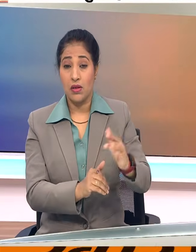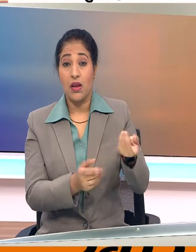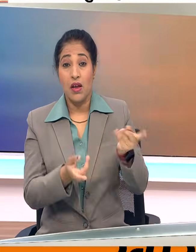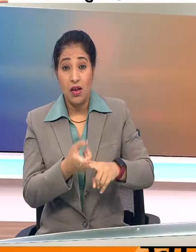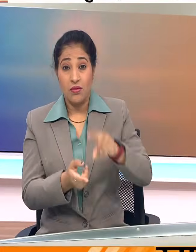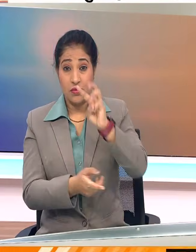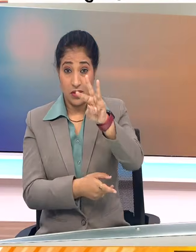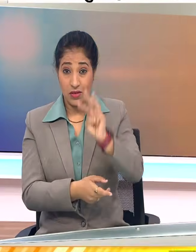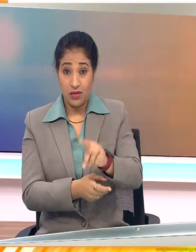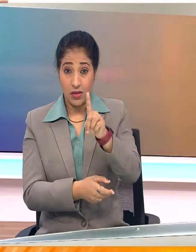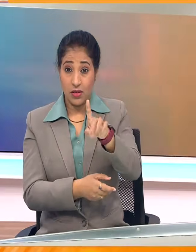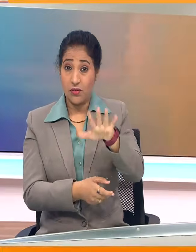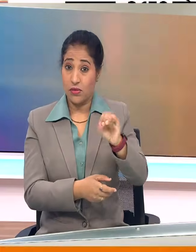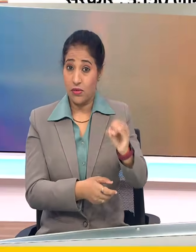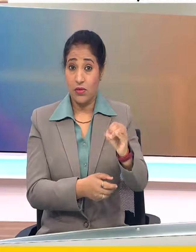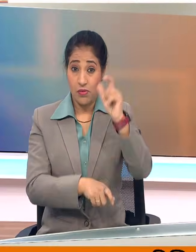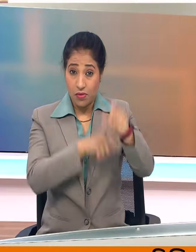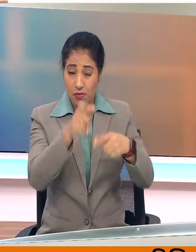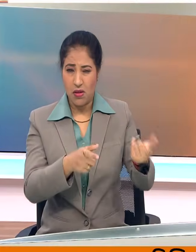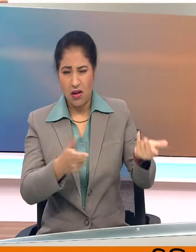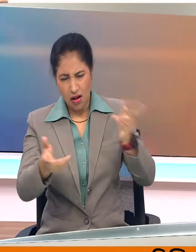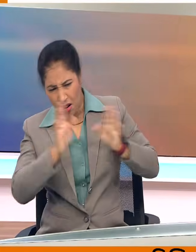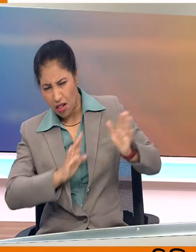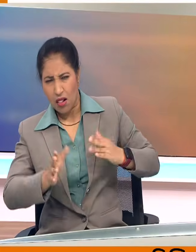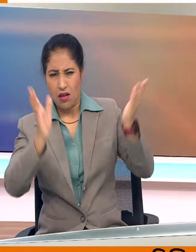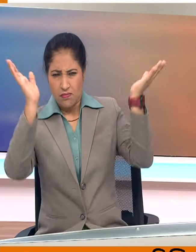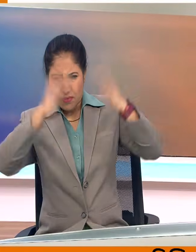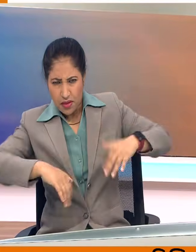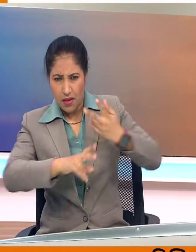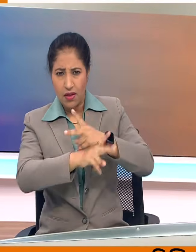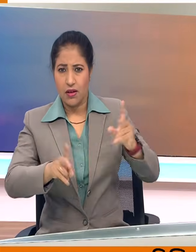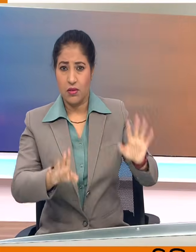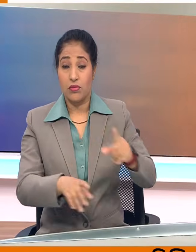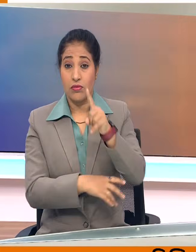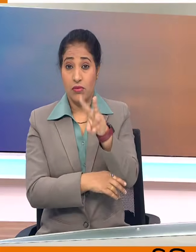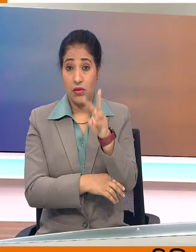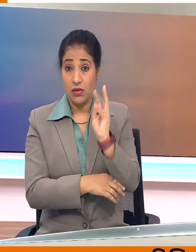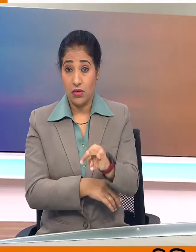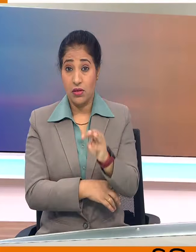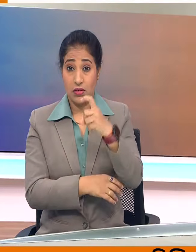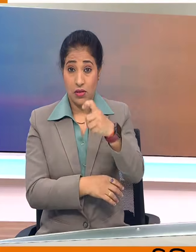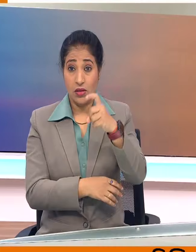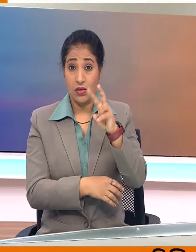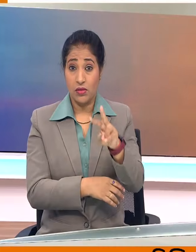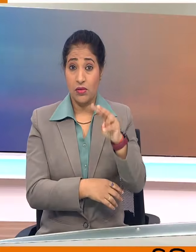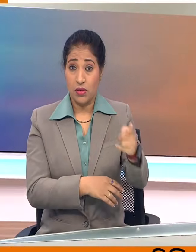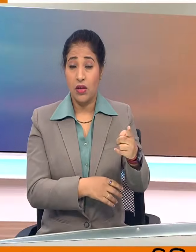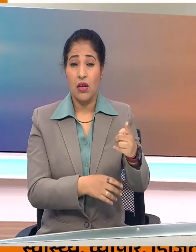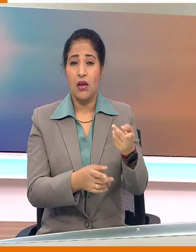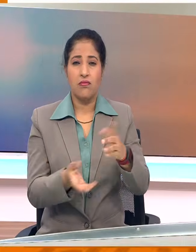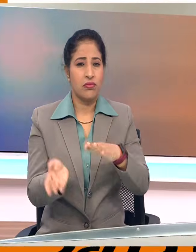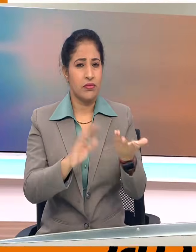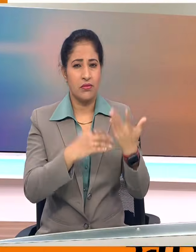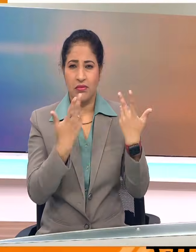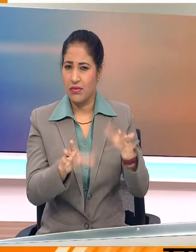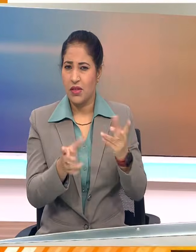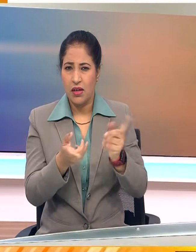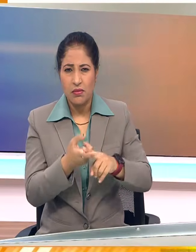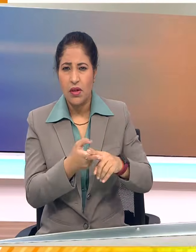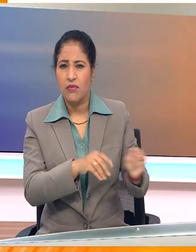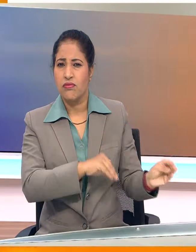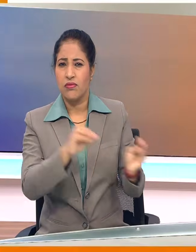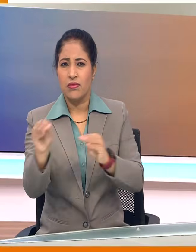जबकि 3150 लोग घायल हैं और 12721 लोग विस्थापित हुए हैं। सबसे